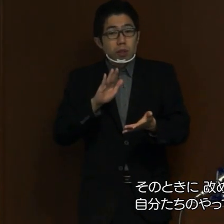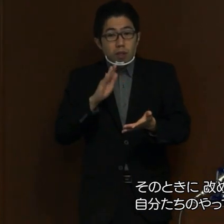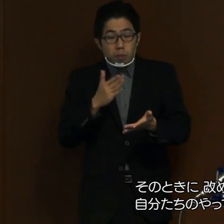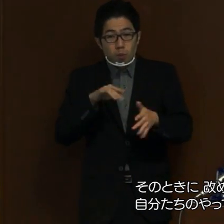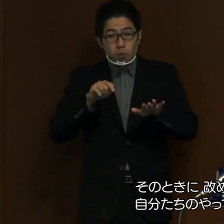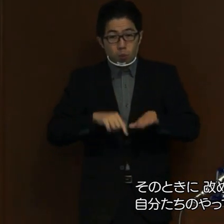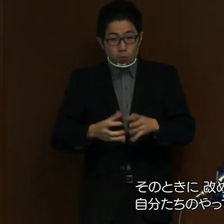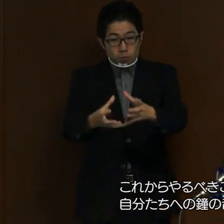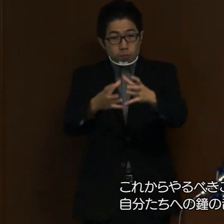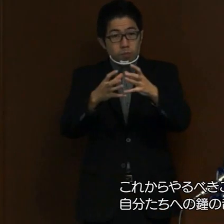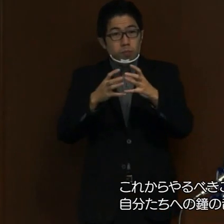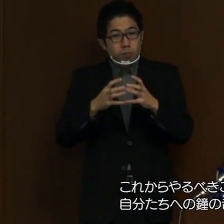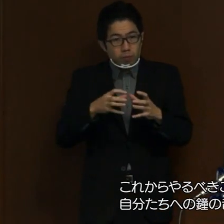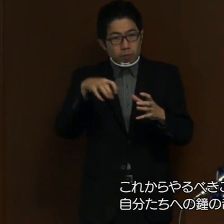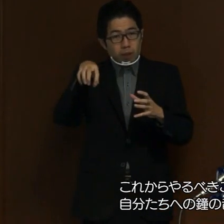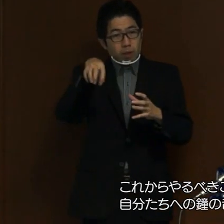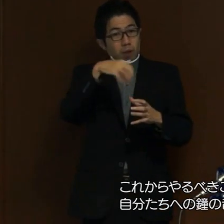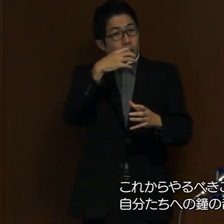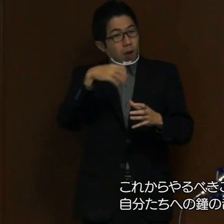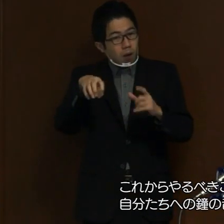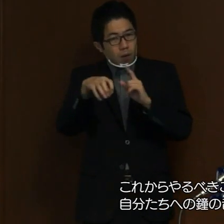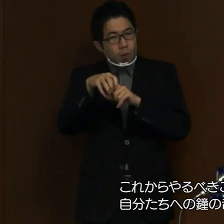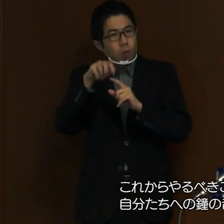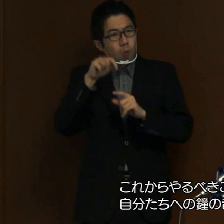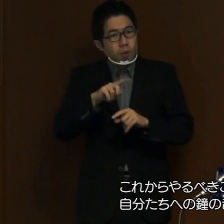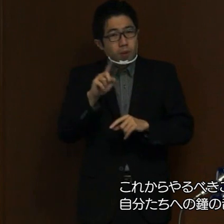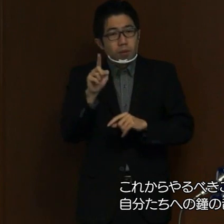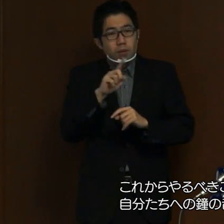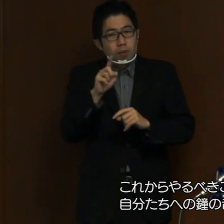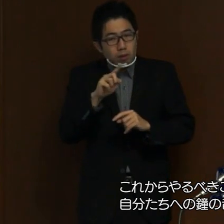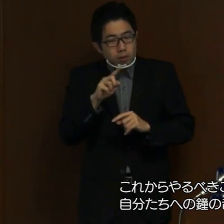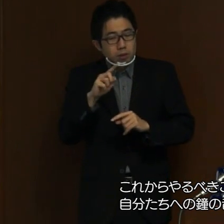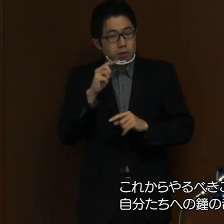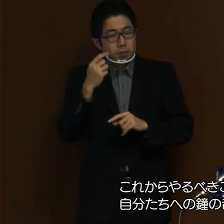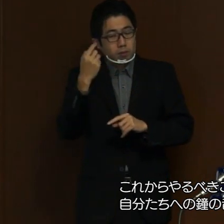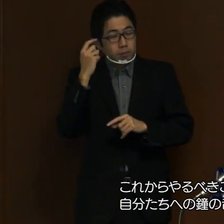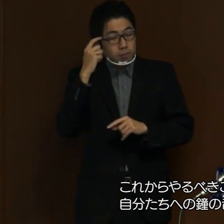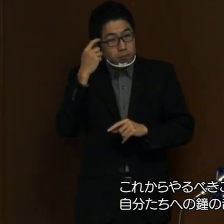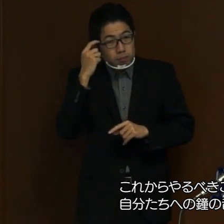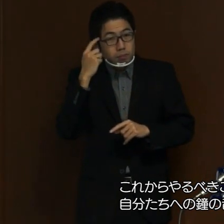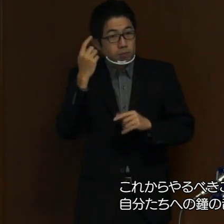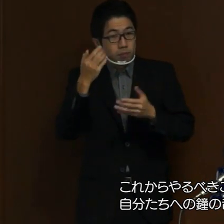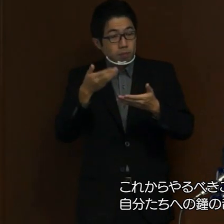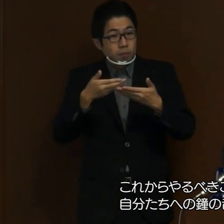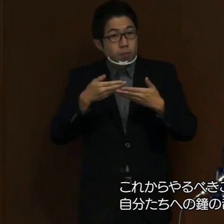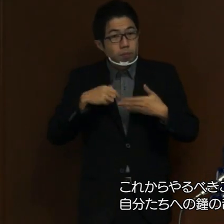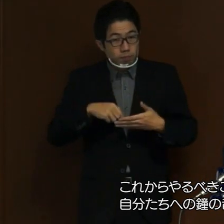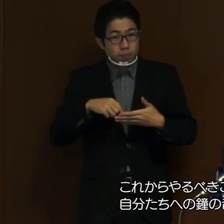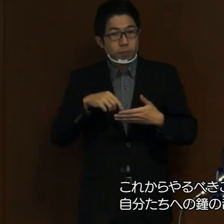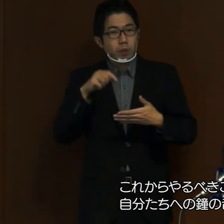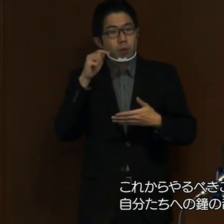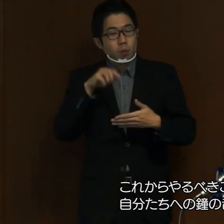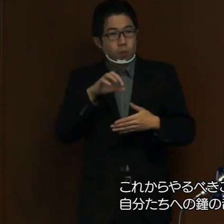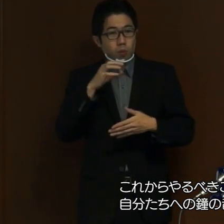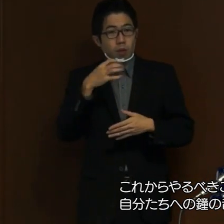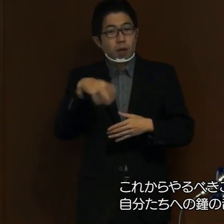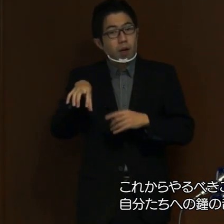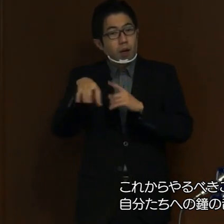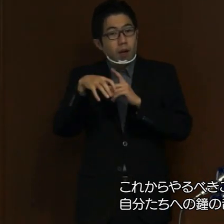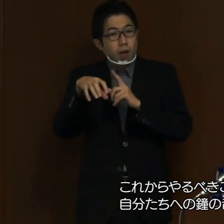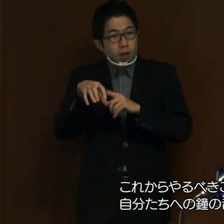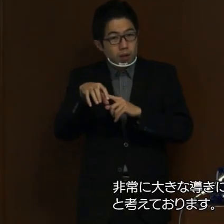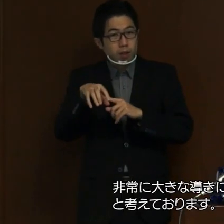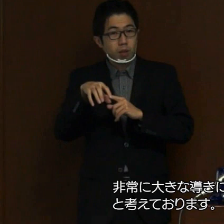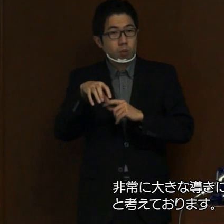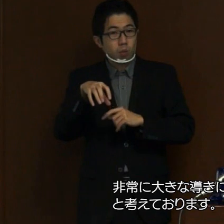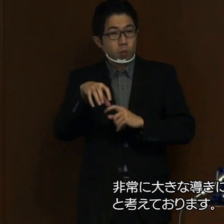やってきたこととかこれからやるべきことに対する継承、自分たちへの金の音がという